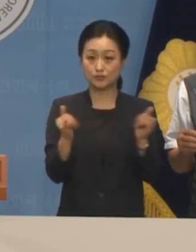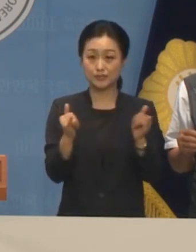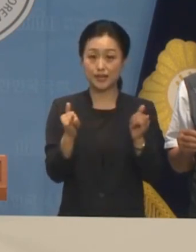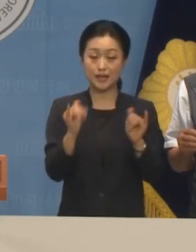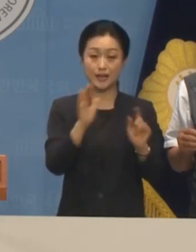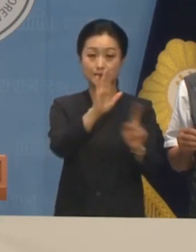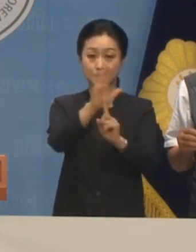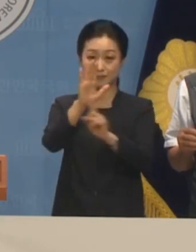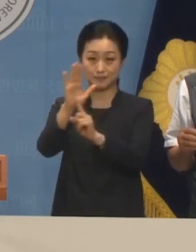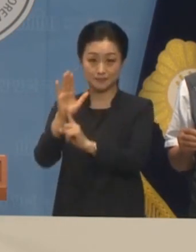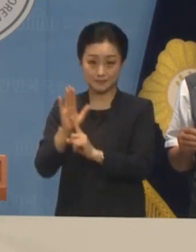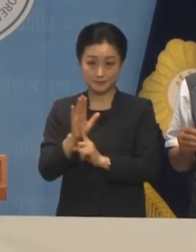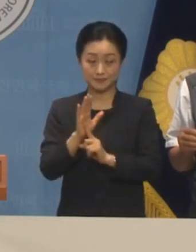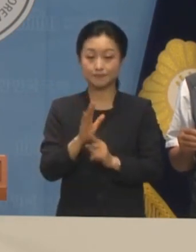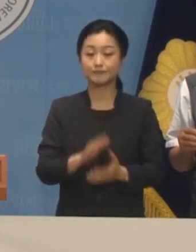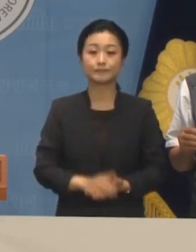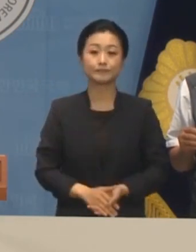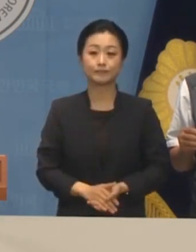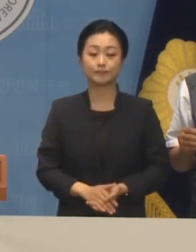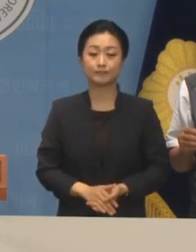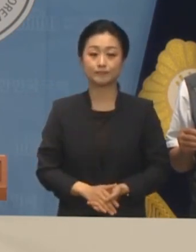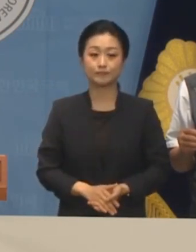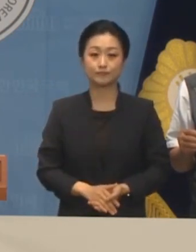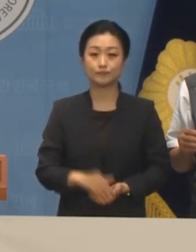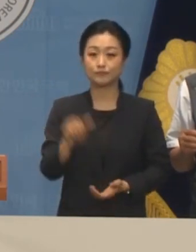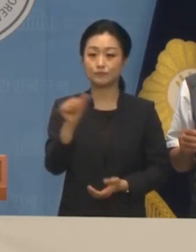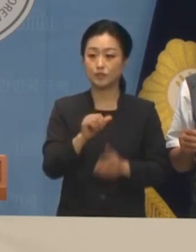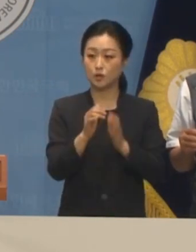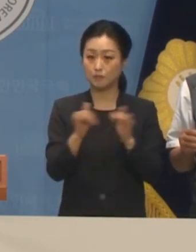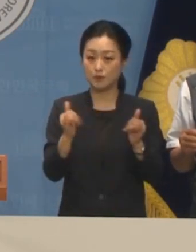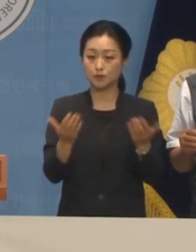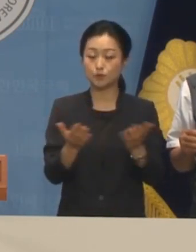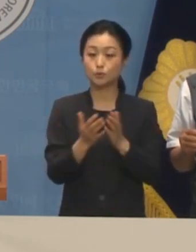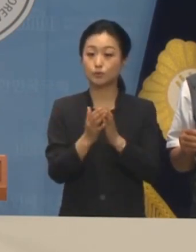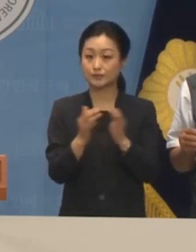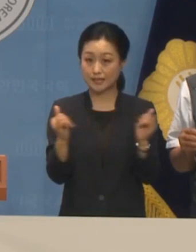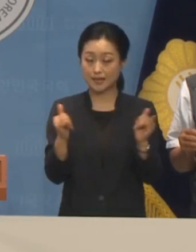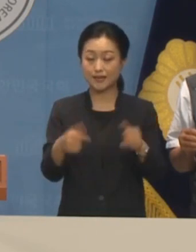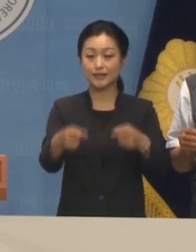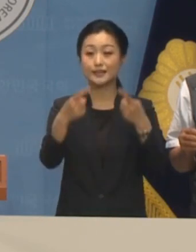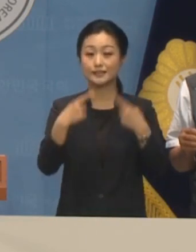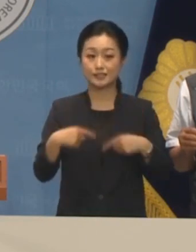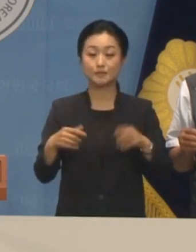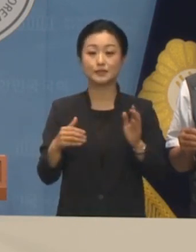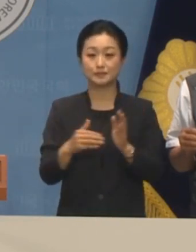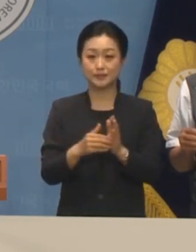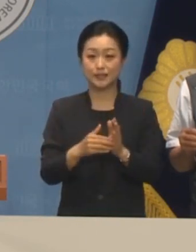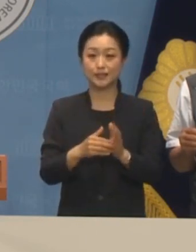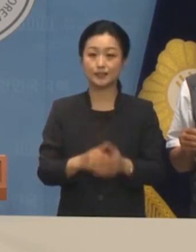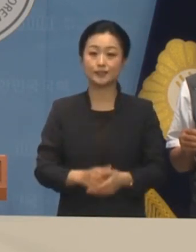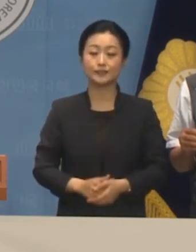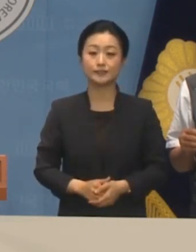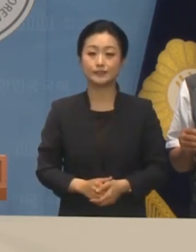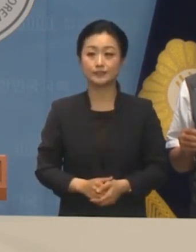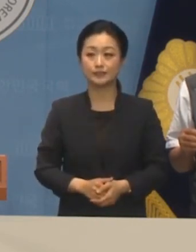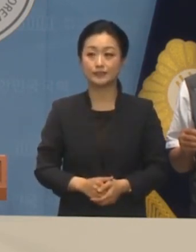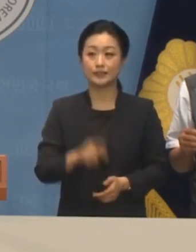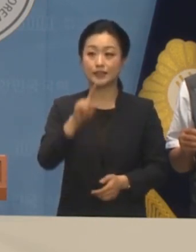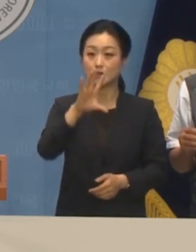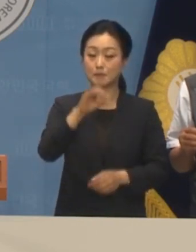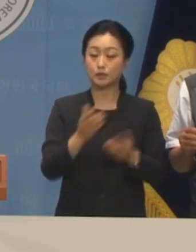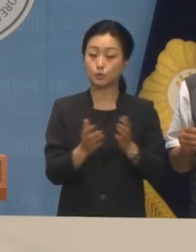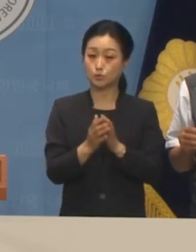운동을 진행하고 있습니다 벌써 5천여명의 노동자들이 참여해 주고 계십니다 일만